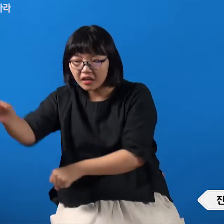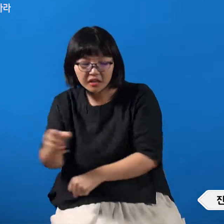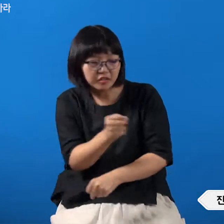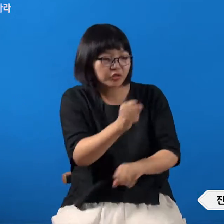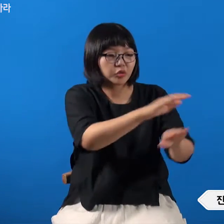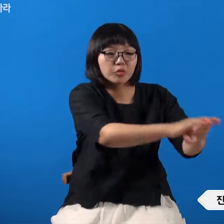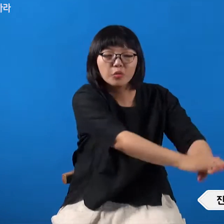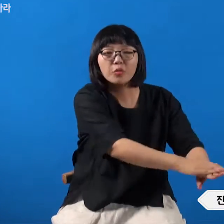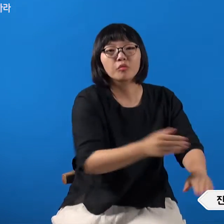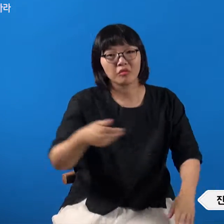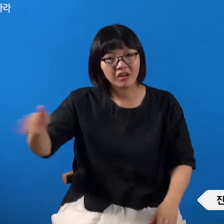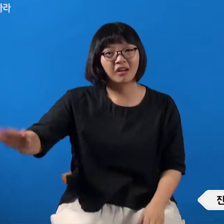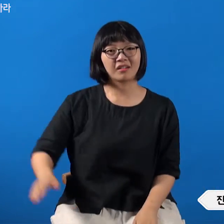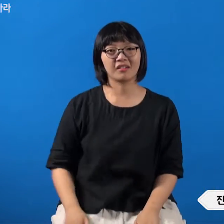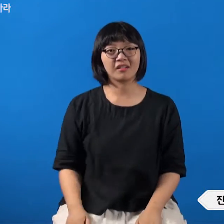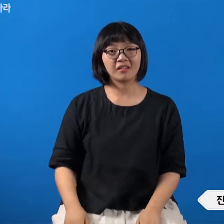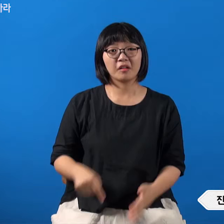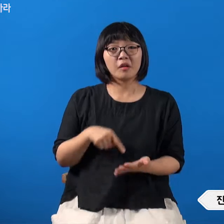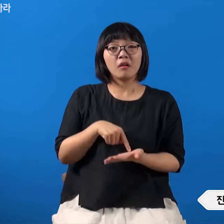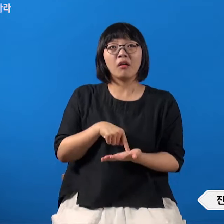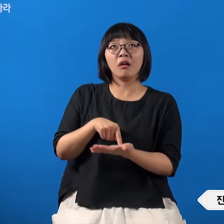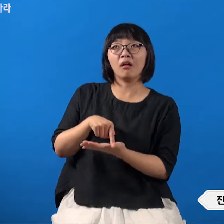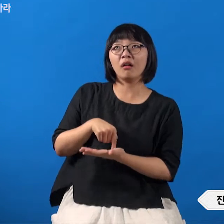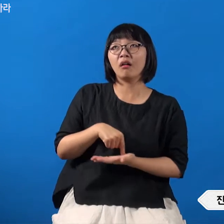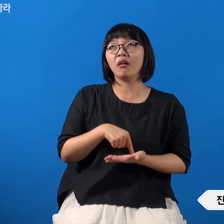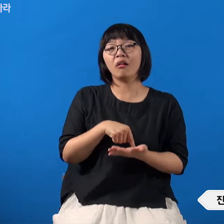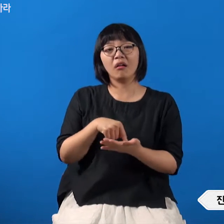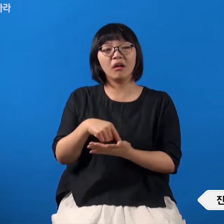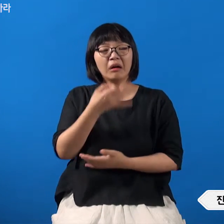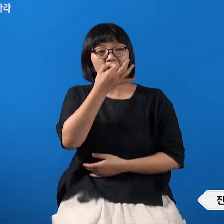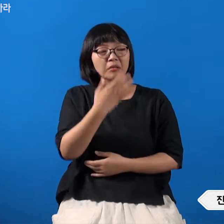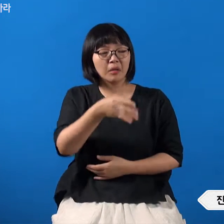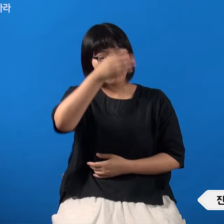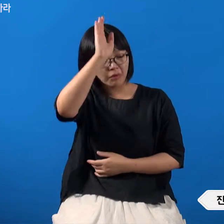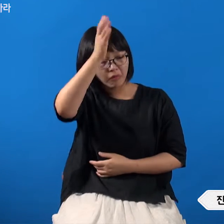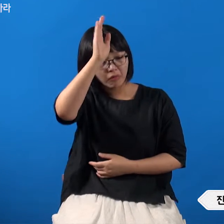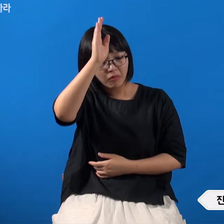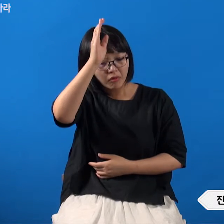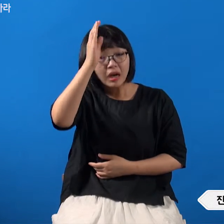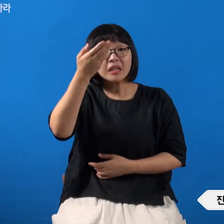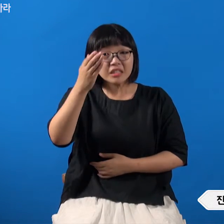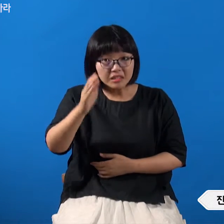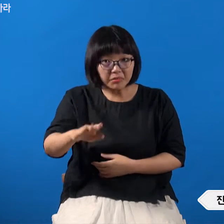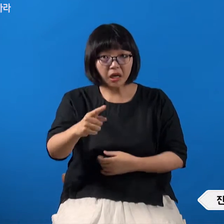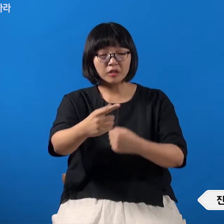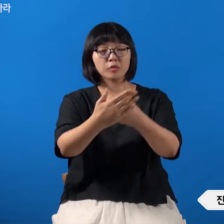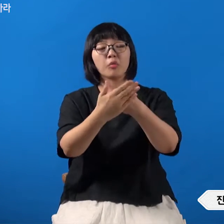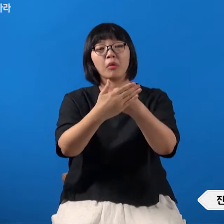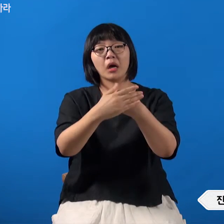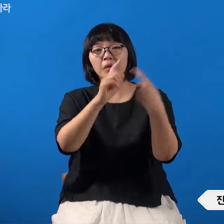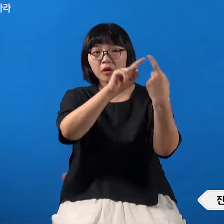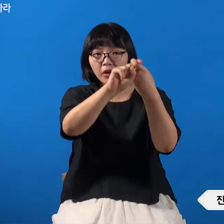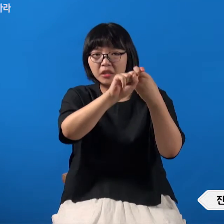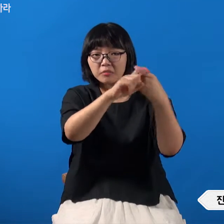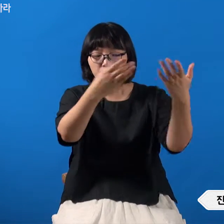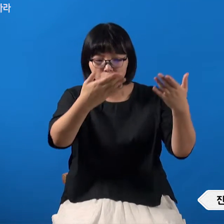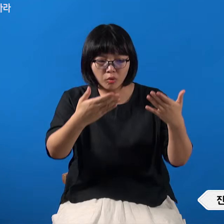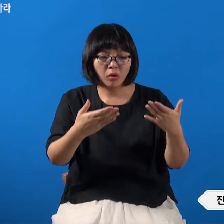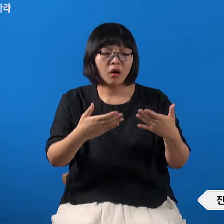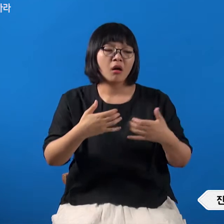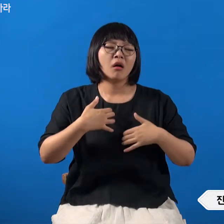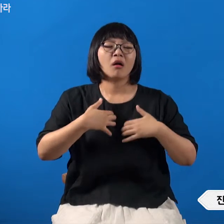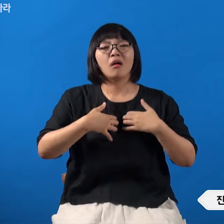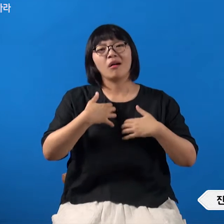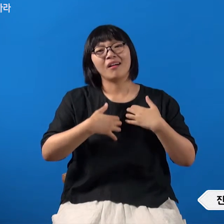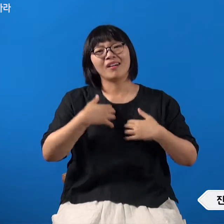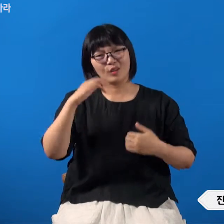큰 힘과 더 큰 격려가 될 수 있는 이때를 우리는 지나고 있습니다. 사랑하는 여러분,